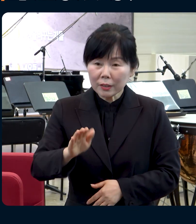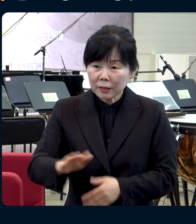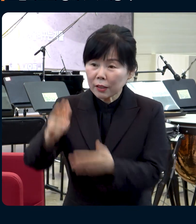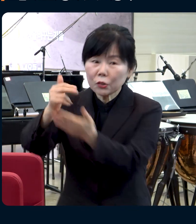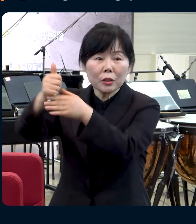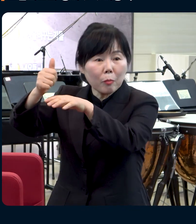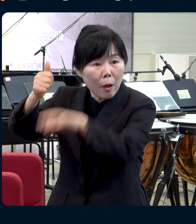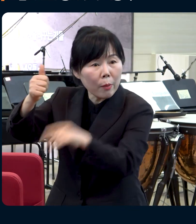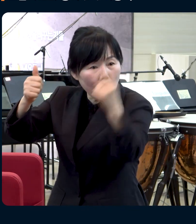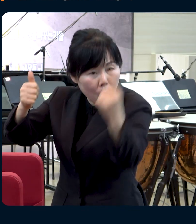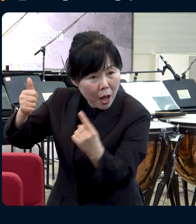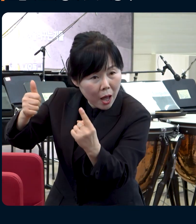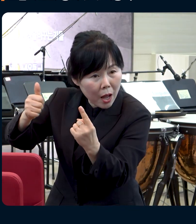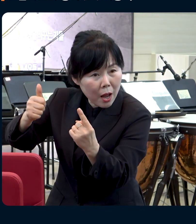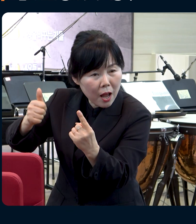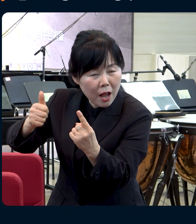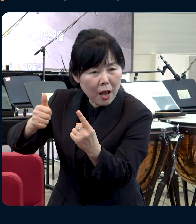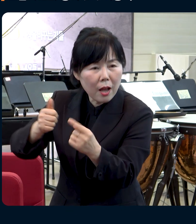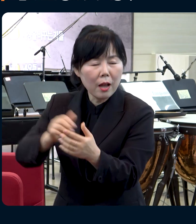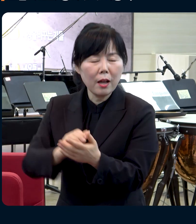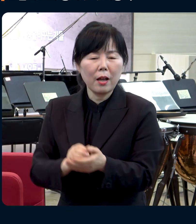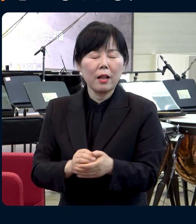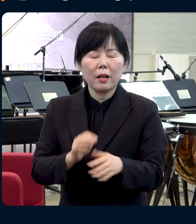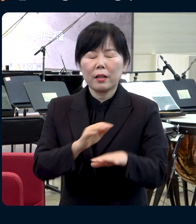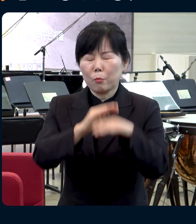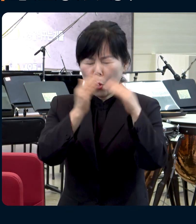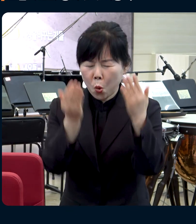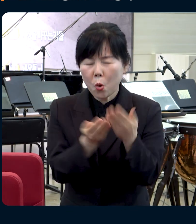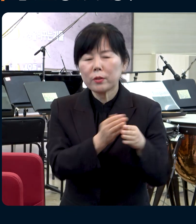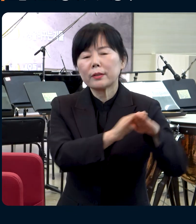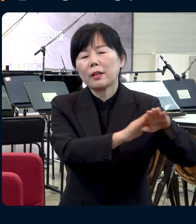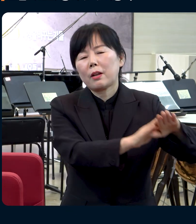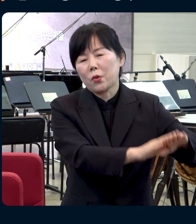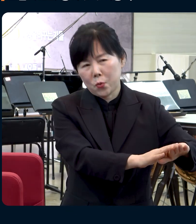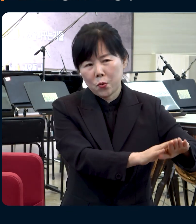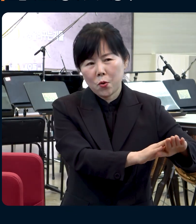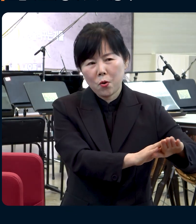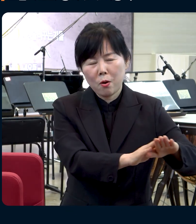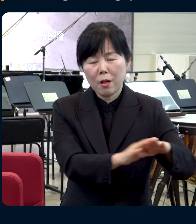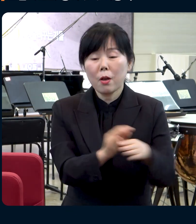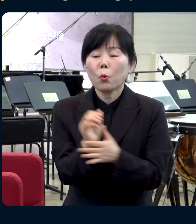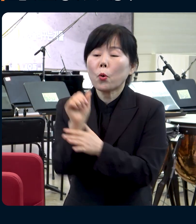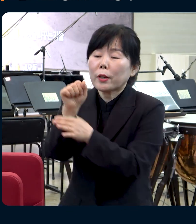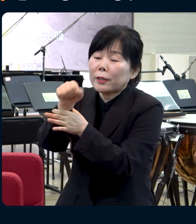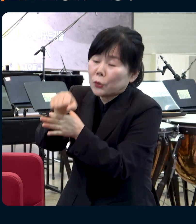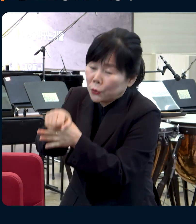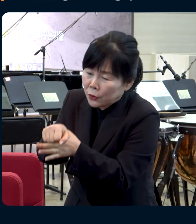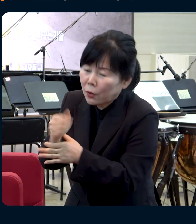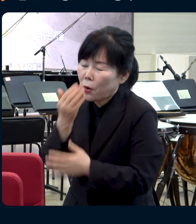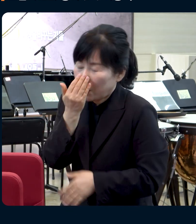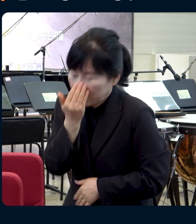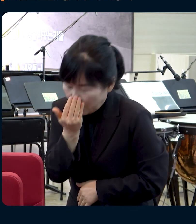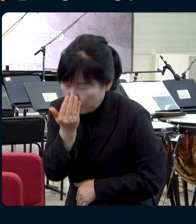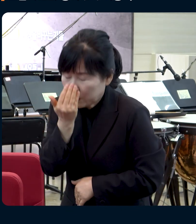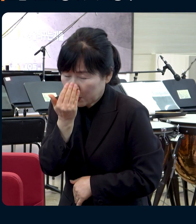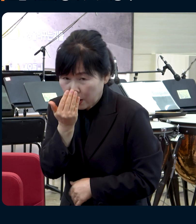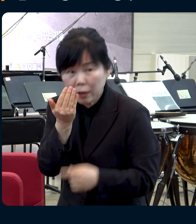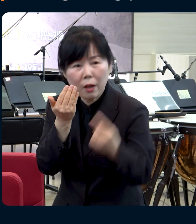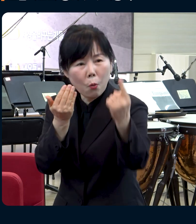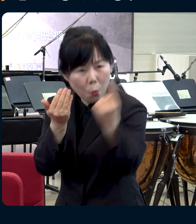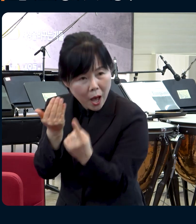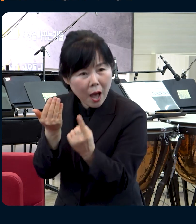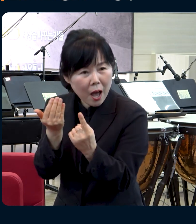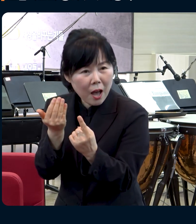앞에 설 때는요 다 내려놔야 돼요. 다 내려놓고 어떻게 합니까? 고개를 숙이고 더 숙여서 주 앞에 나가면은